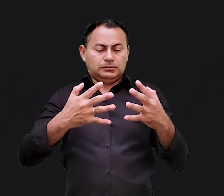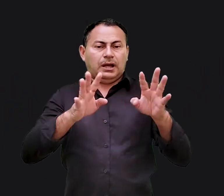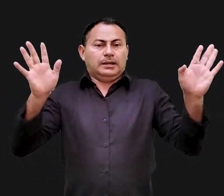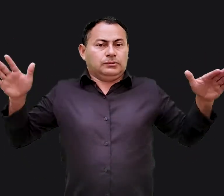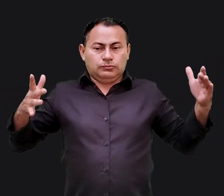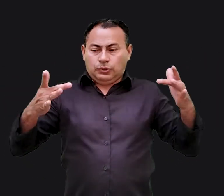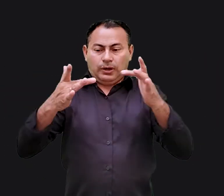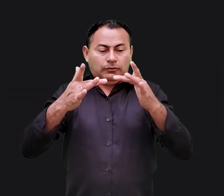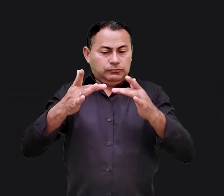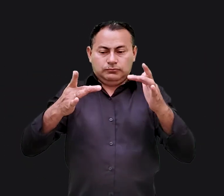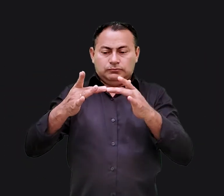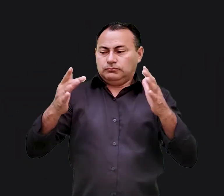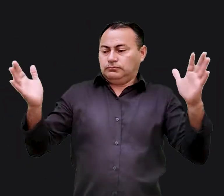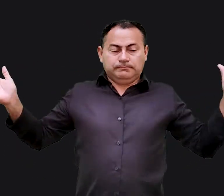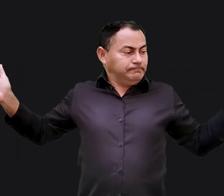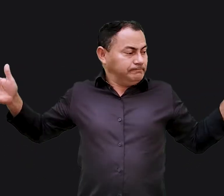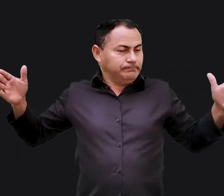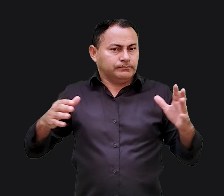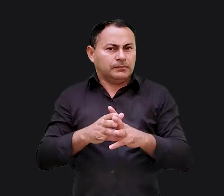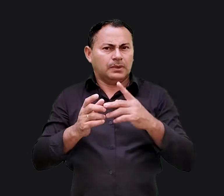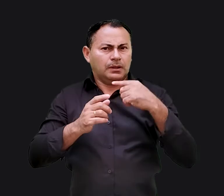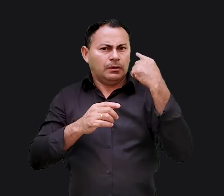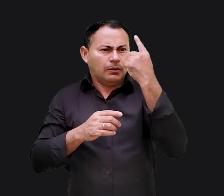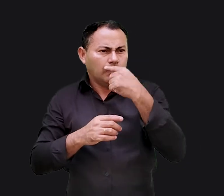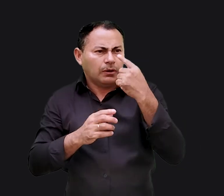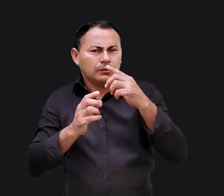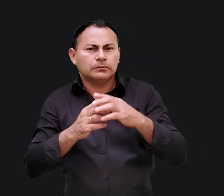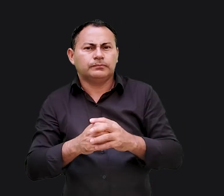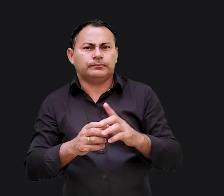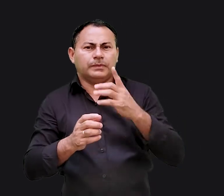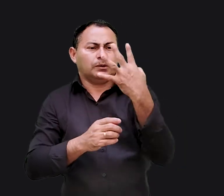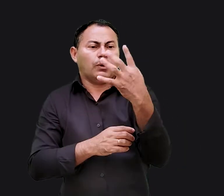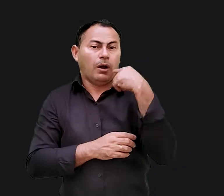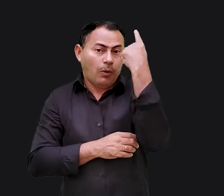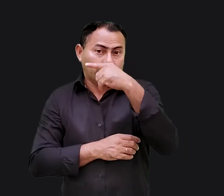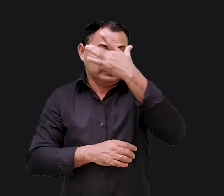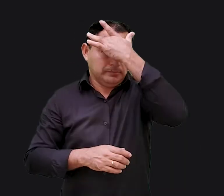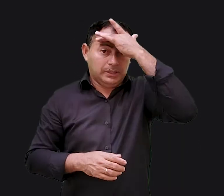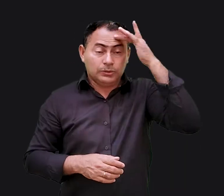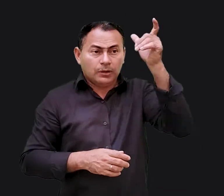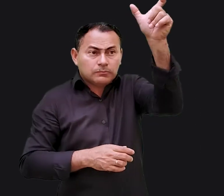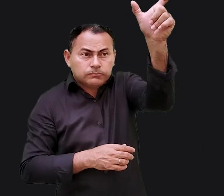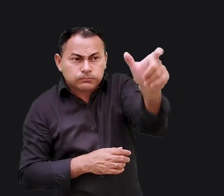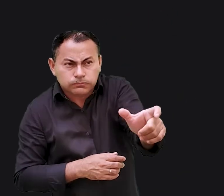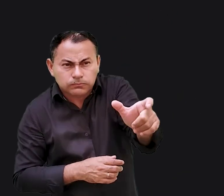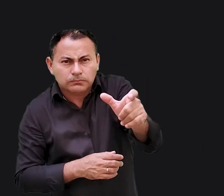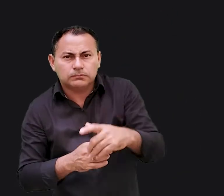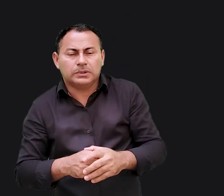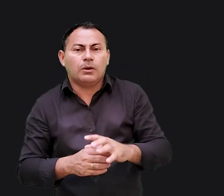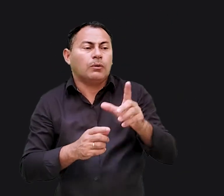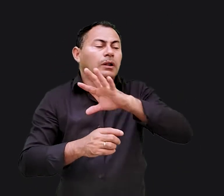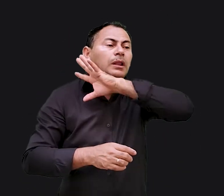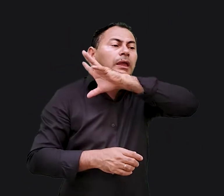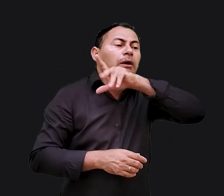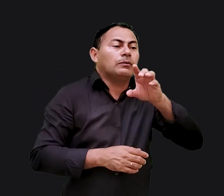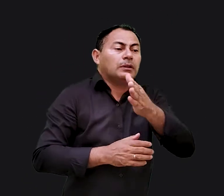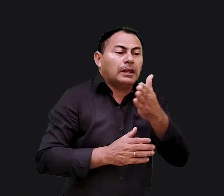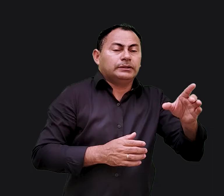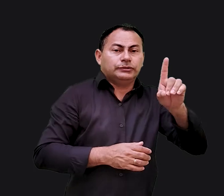nas outras. Quanto à aparência dos seus rostos, os 4 tinham o rosto de homem, rosto de leão no lado